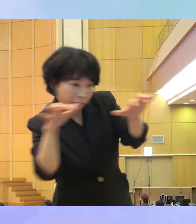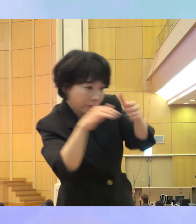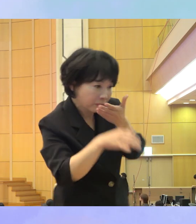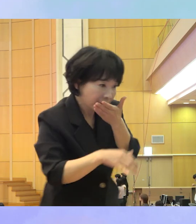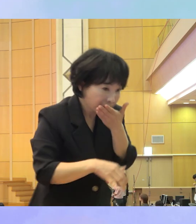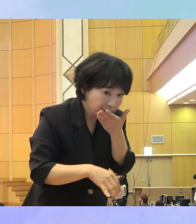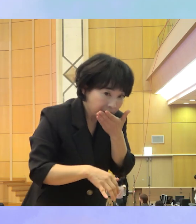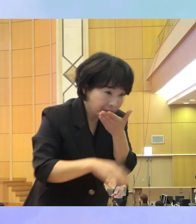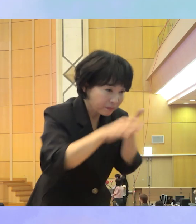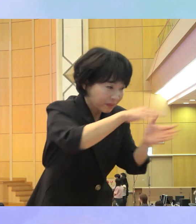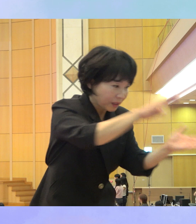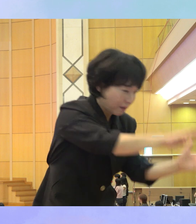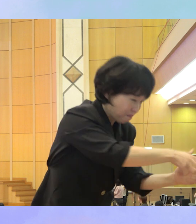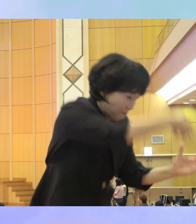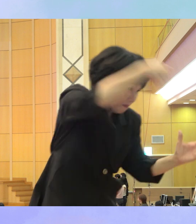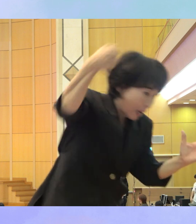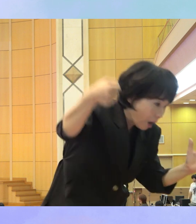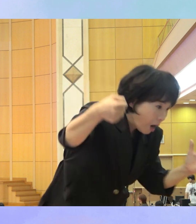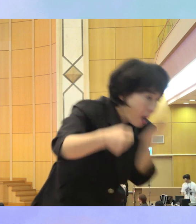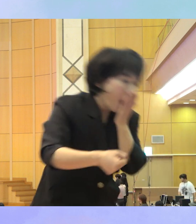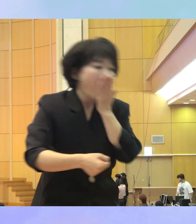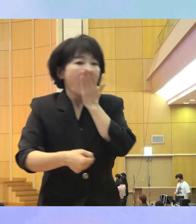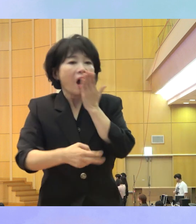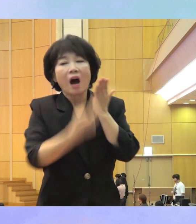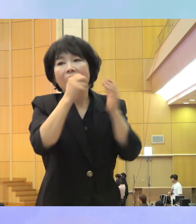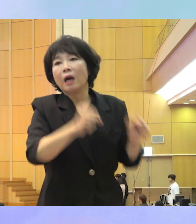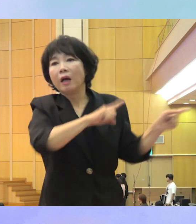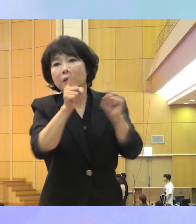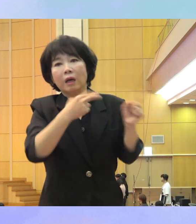관뚜껑 열었더니 살아있는 거예요. 네?